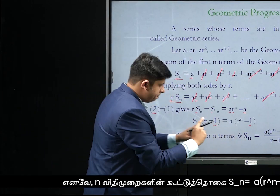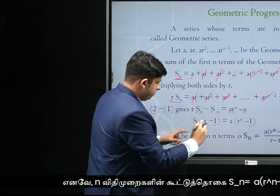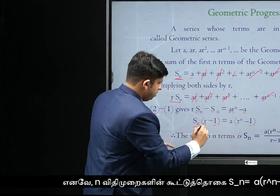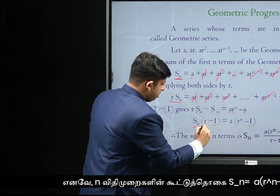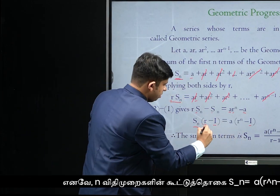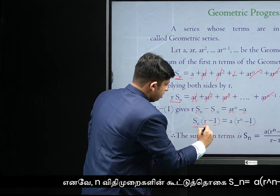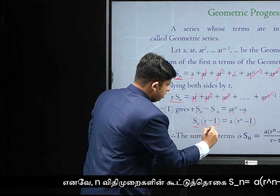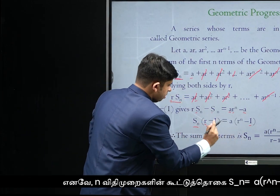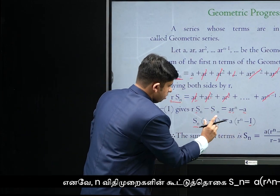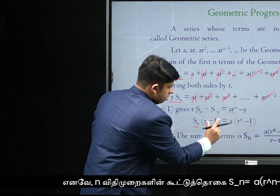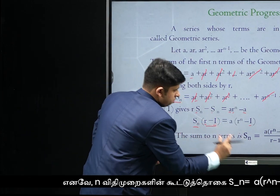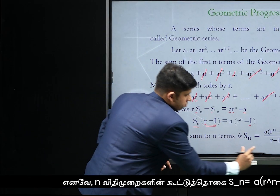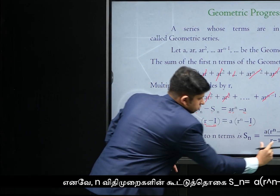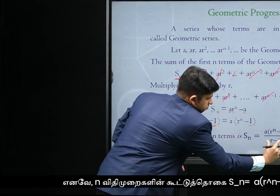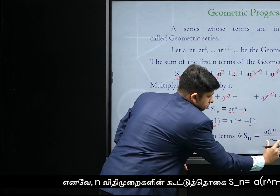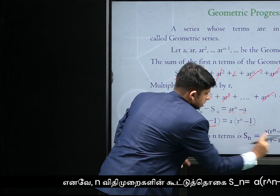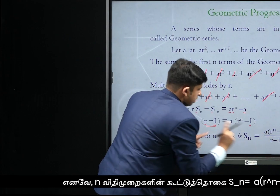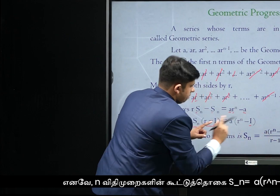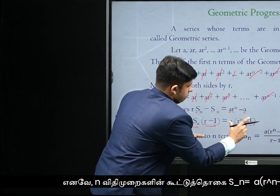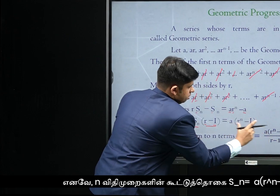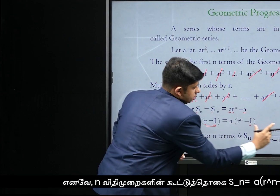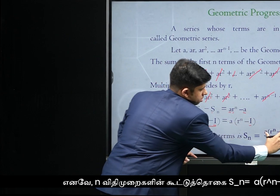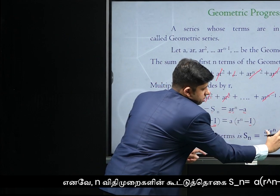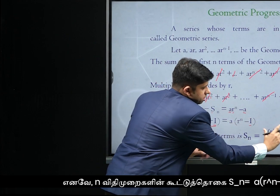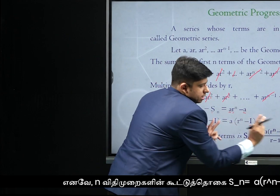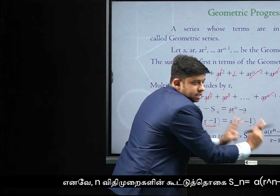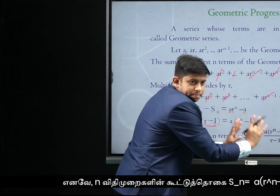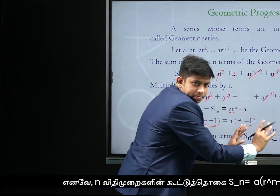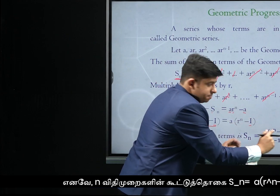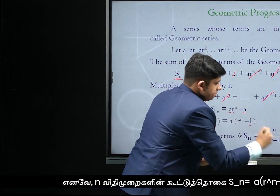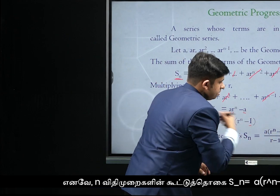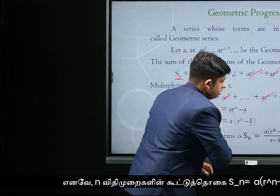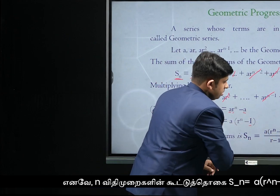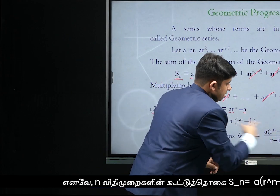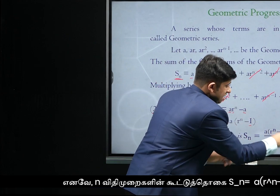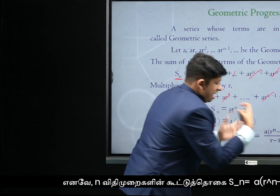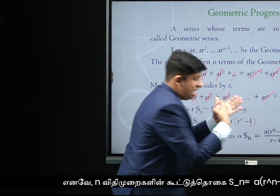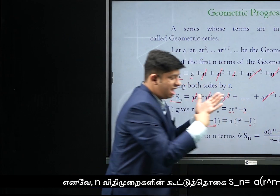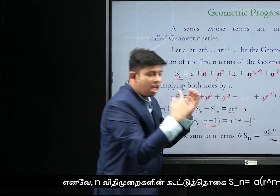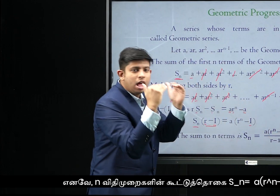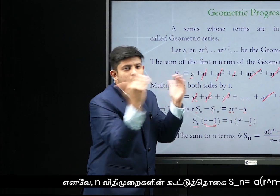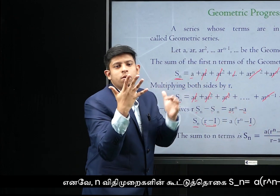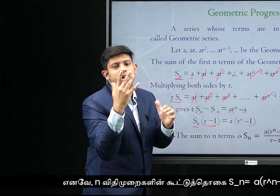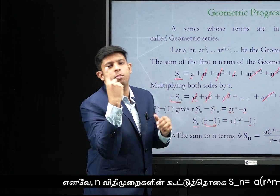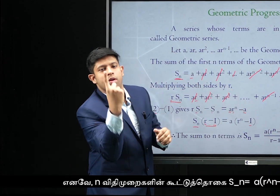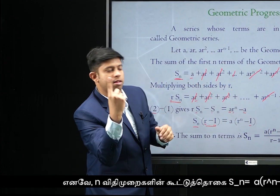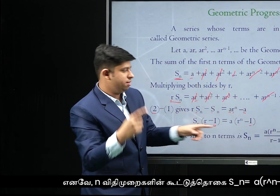அடைப்புக்குறிக்குள் r மேலிலக்கு n கழித்தல் 1 கீழ் r கழித்தல் 1 r